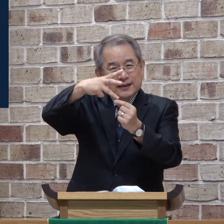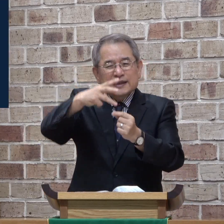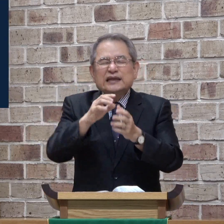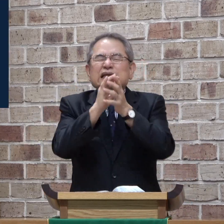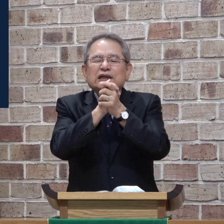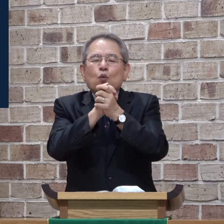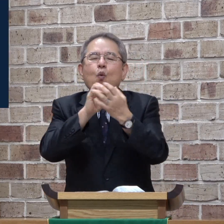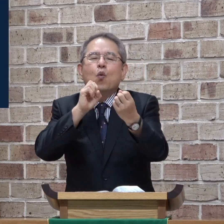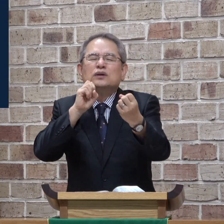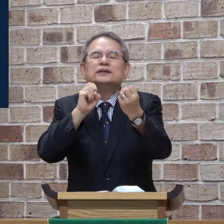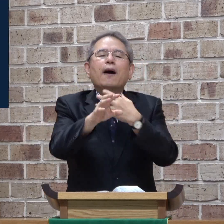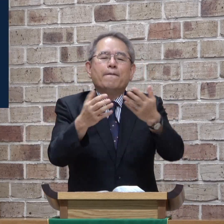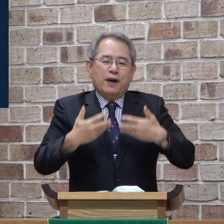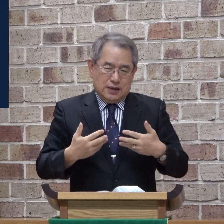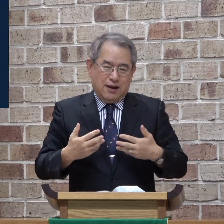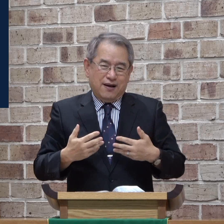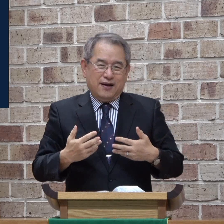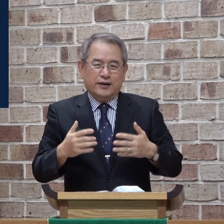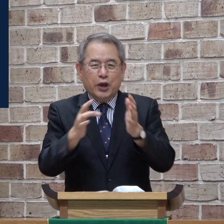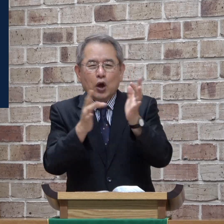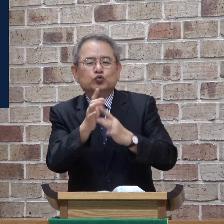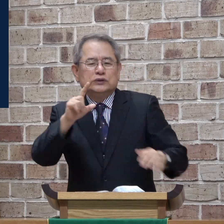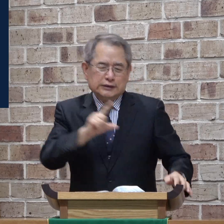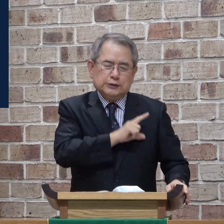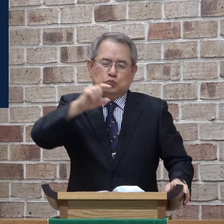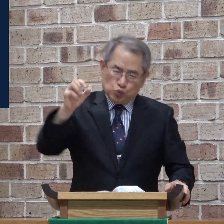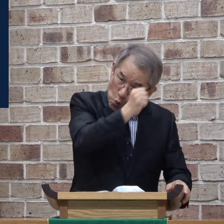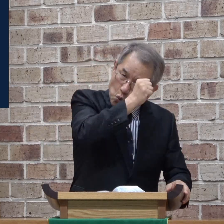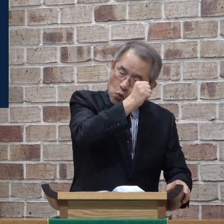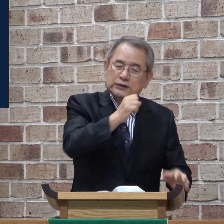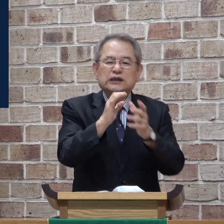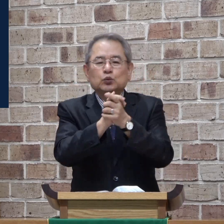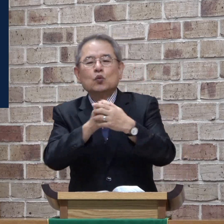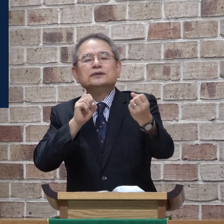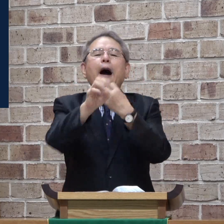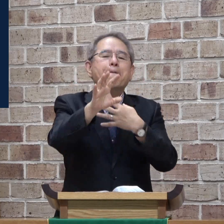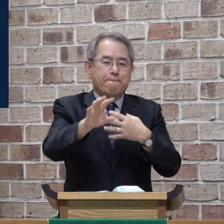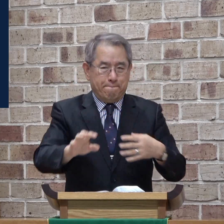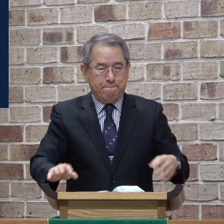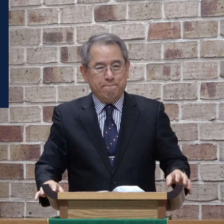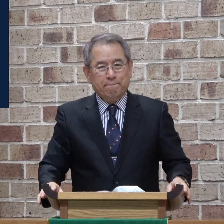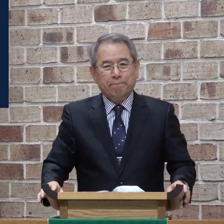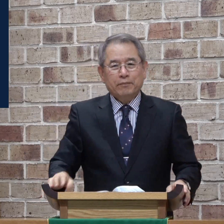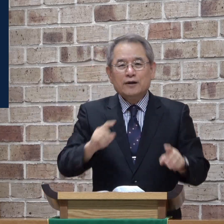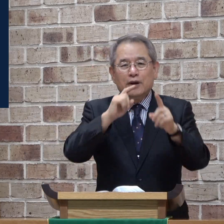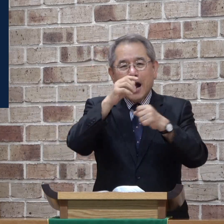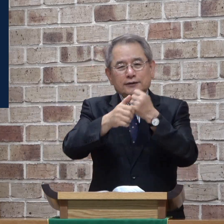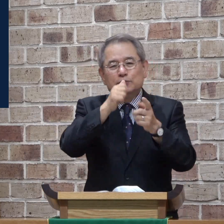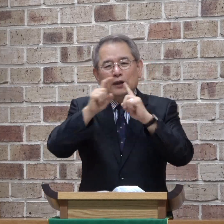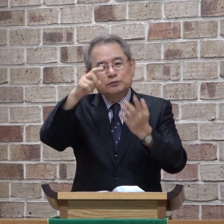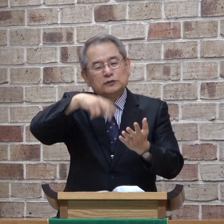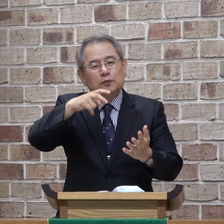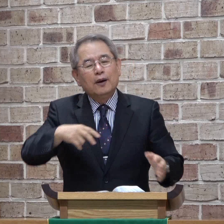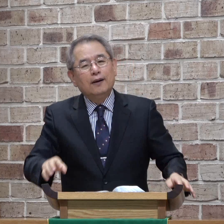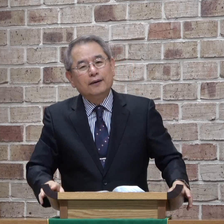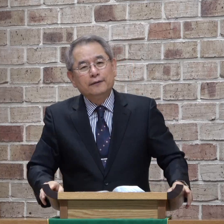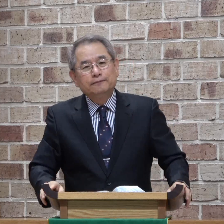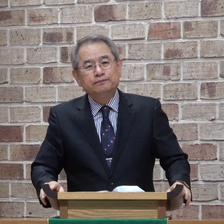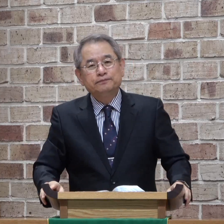여러분도 성령께서 지금도 우리와 함께 하신다는 믿음으로 살아가시기 바랍니다. 세 번째, 기도 응답을 받습니다. 예수님의 이름으로